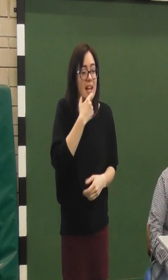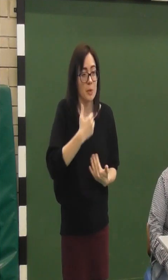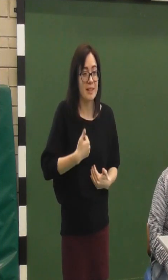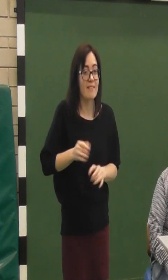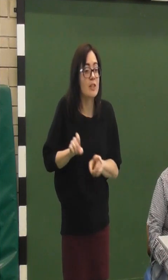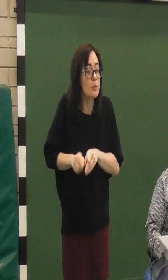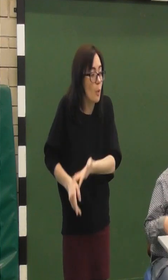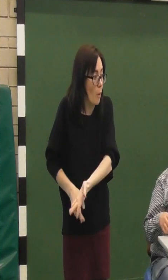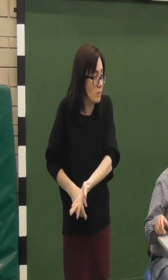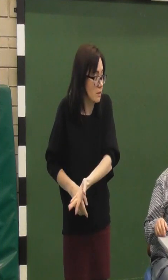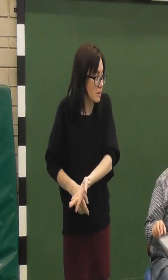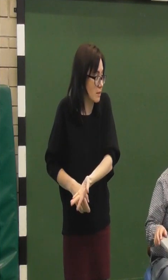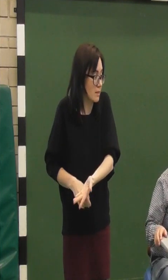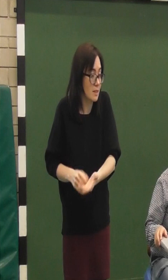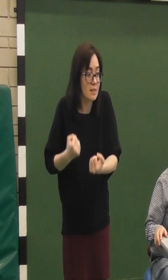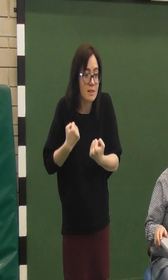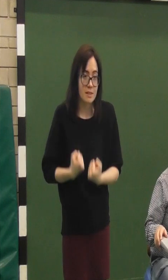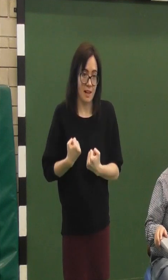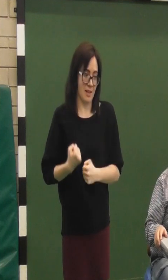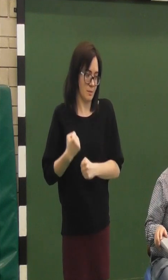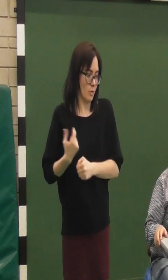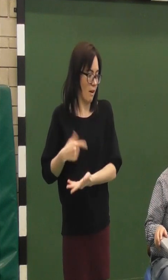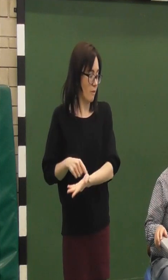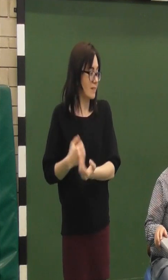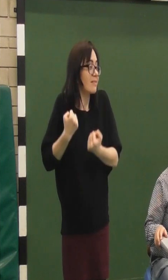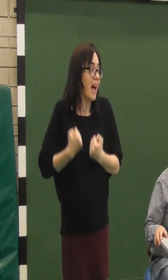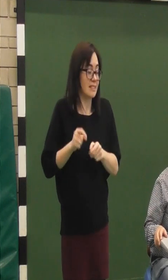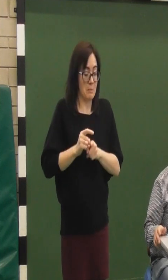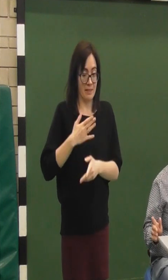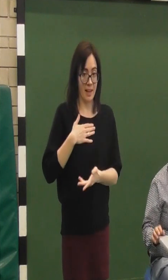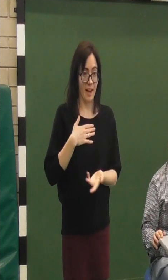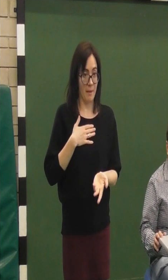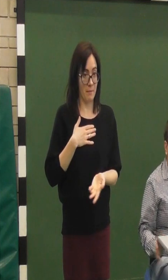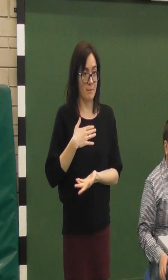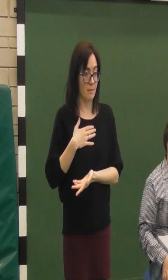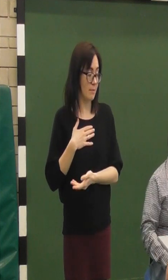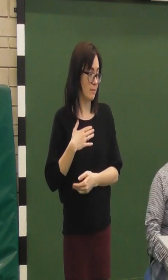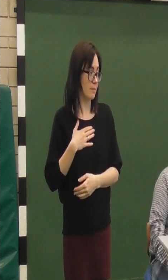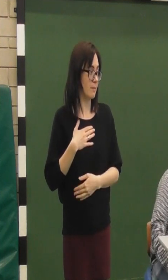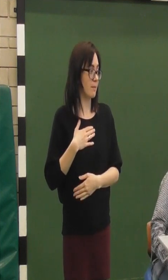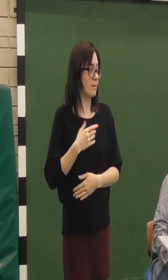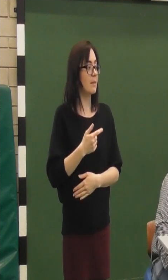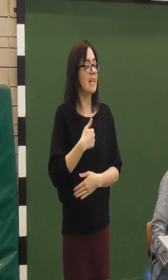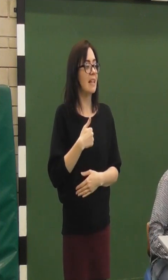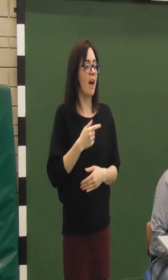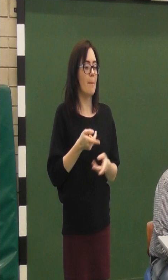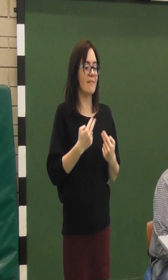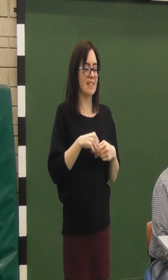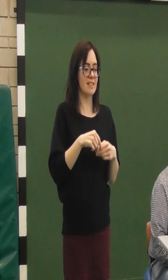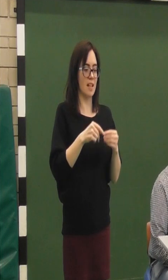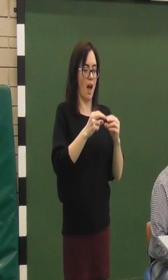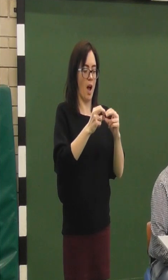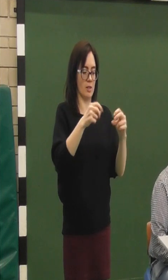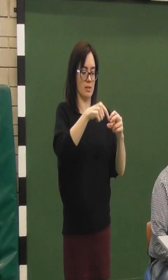fogomnak sokkal nehezebb munkát végzett, mint én, mert én az üres hüvelyeket